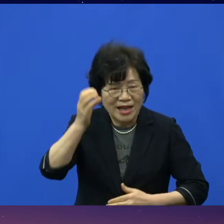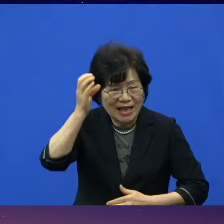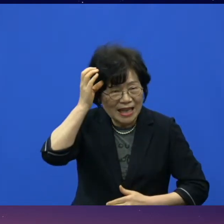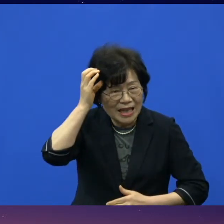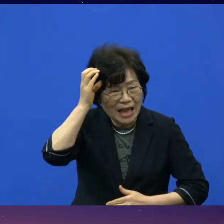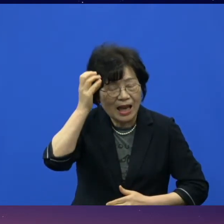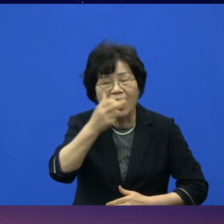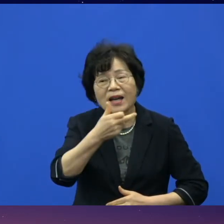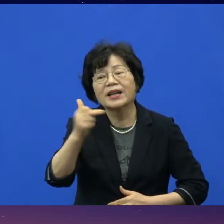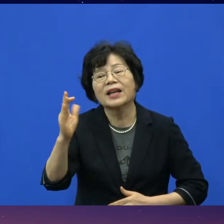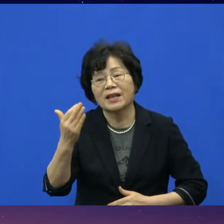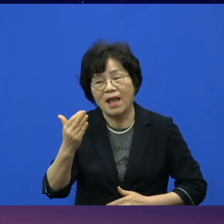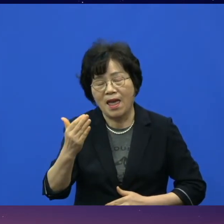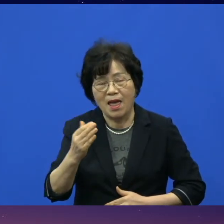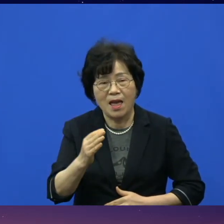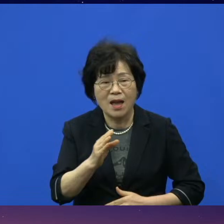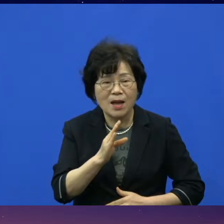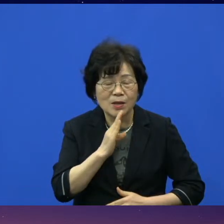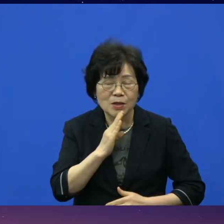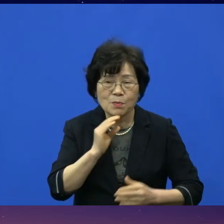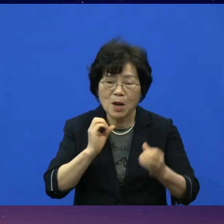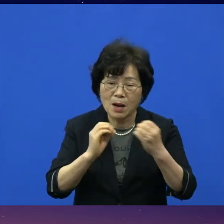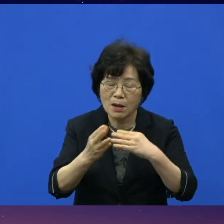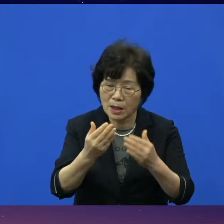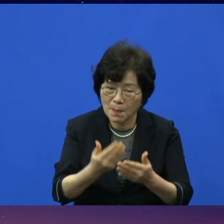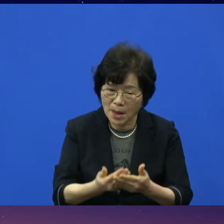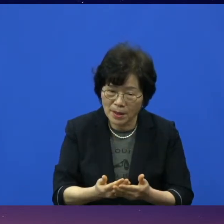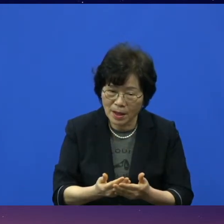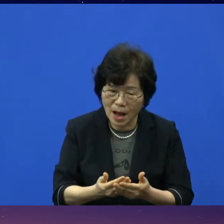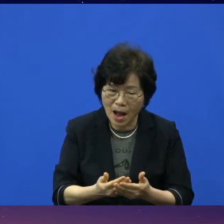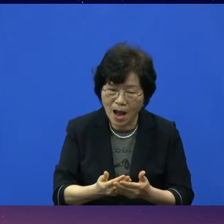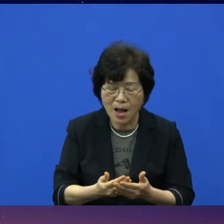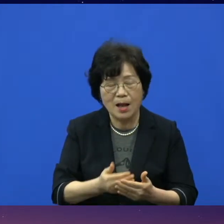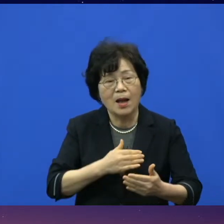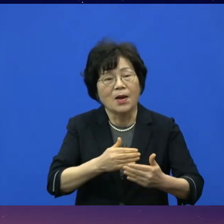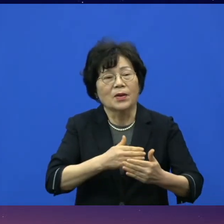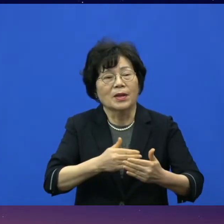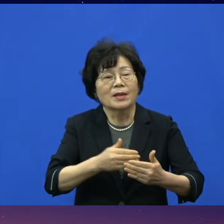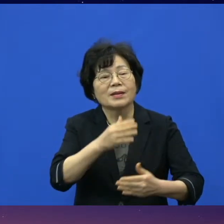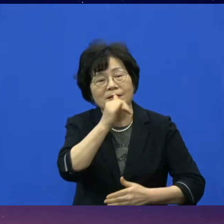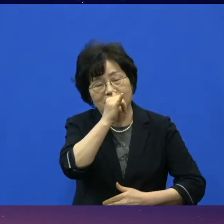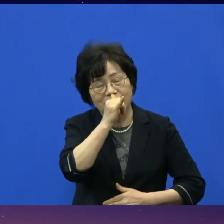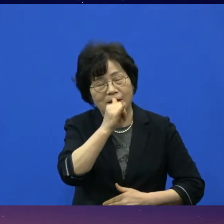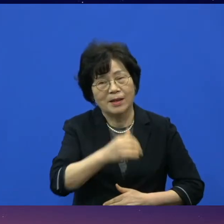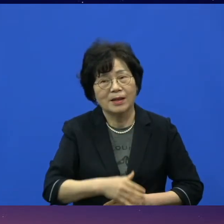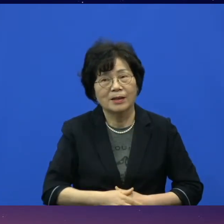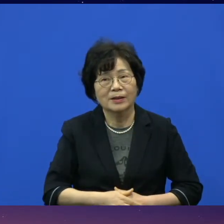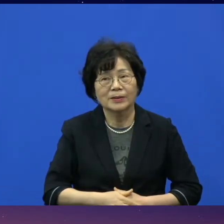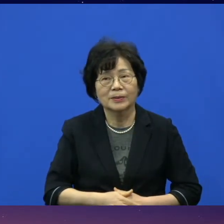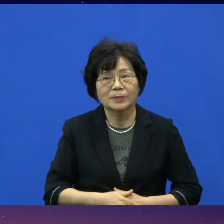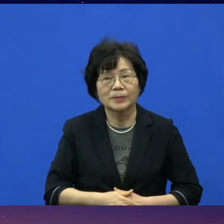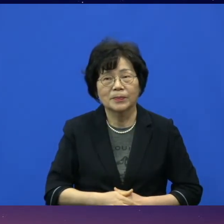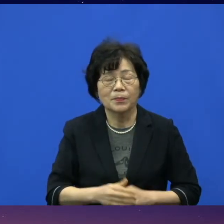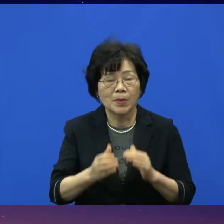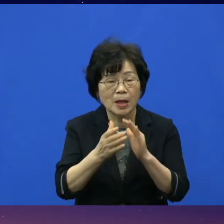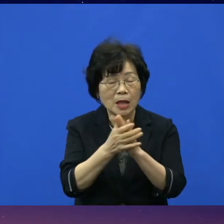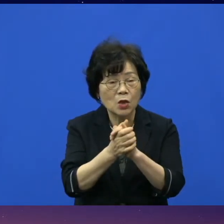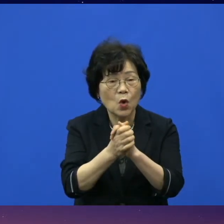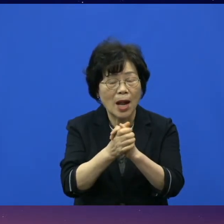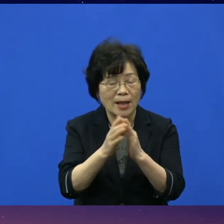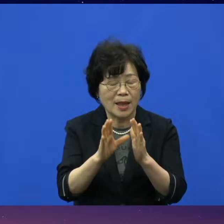이거 주실 건가? 이게 해결되는 건가? 이렇게 가슴이 뛰어야 돼요. 그러니까 여러분, 기도를